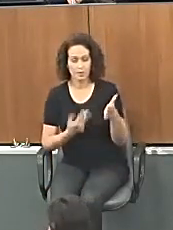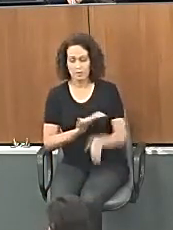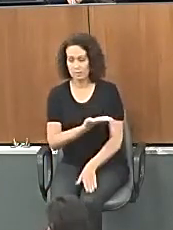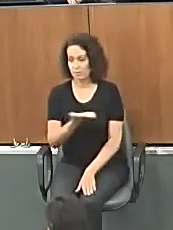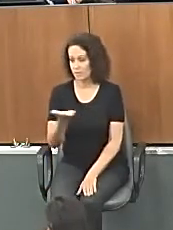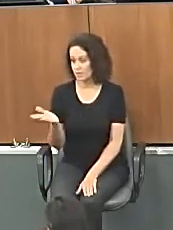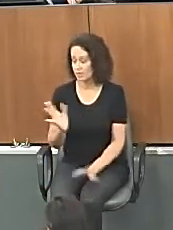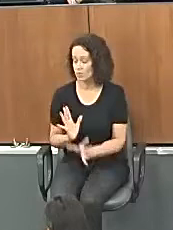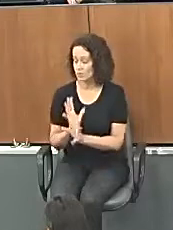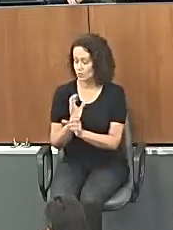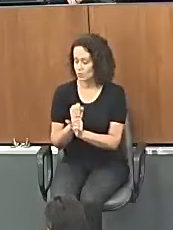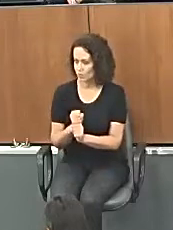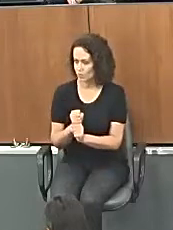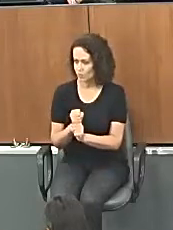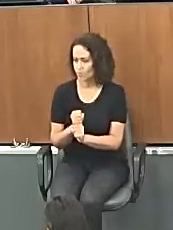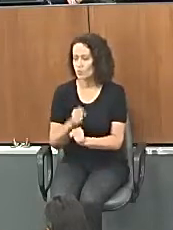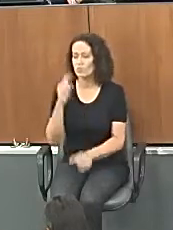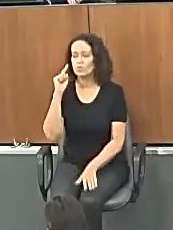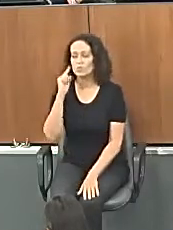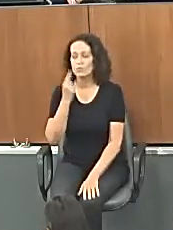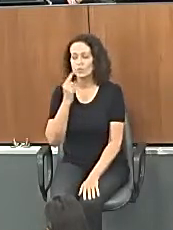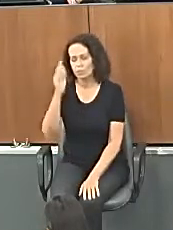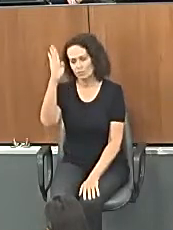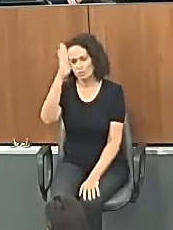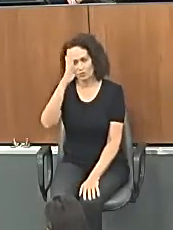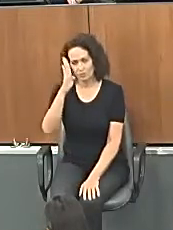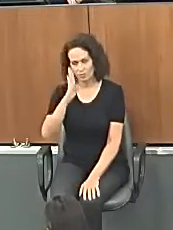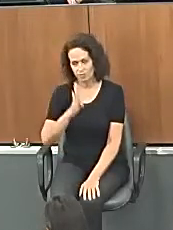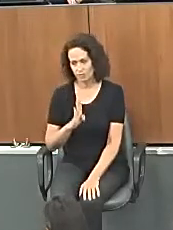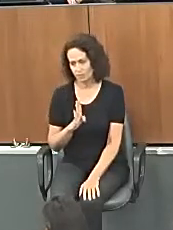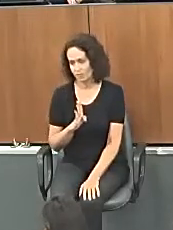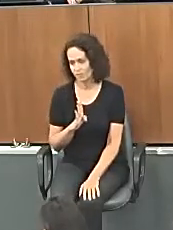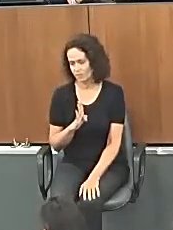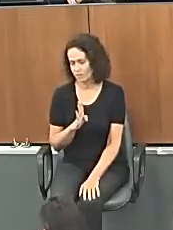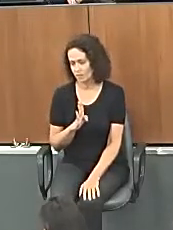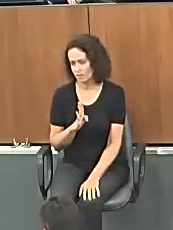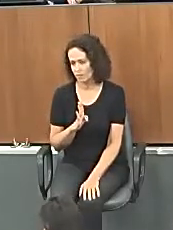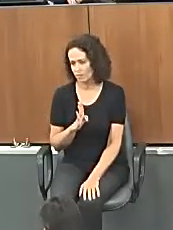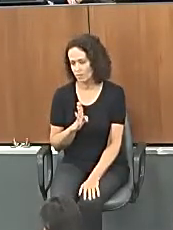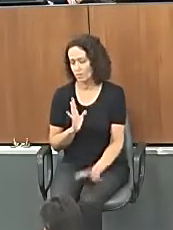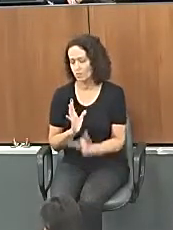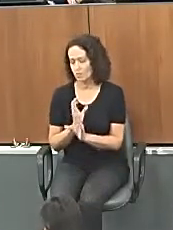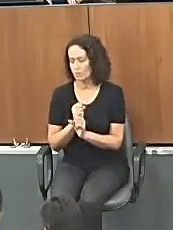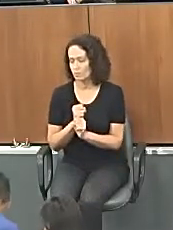número de surdos no brasil são